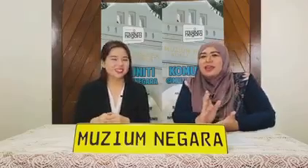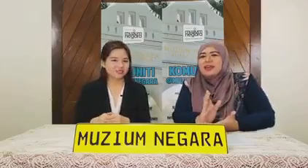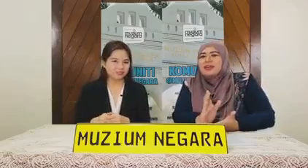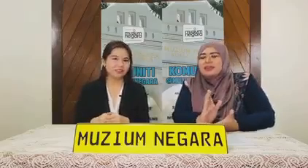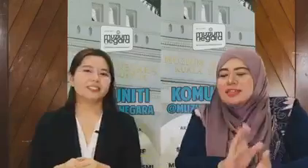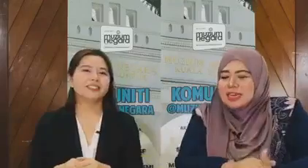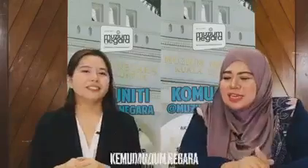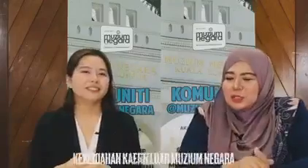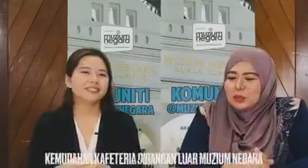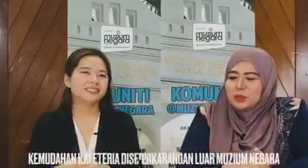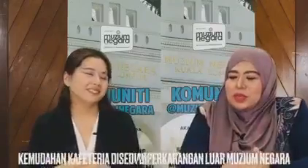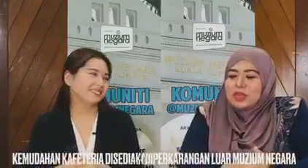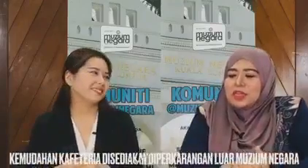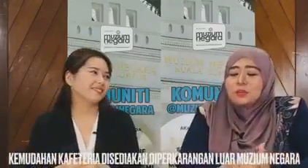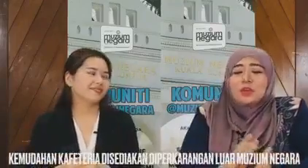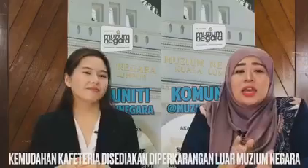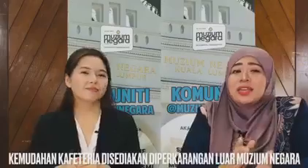terakhir iaitu